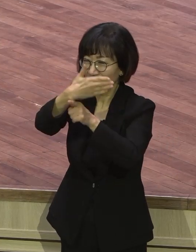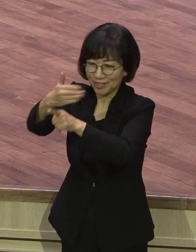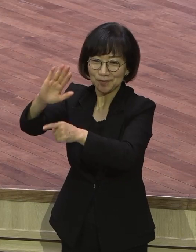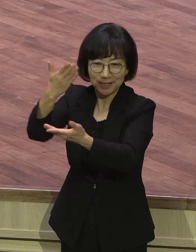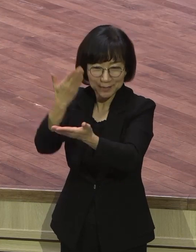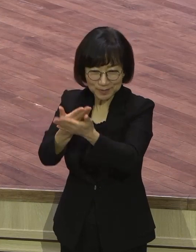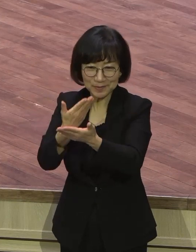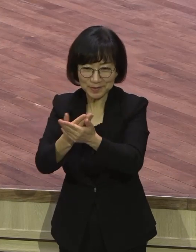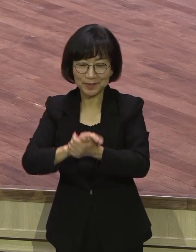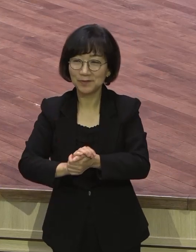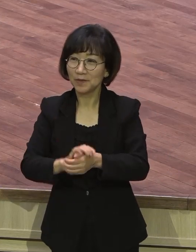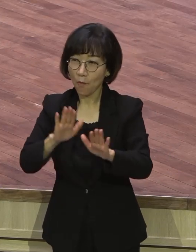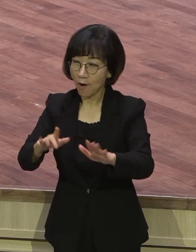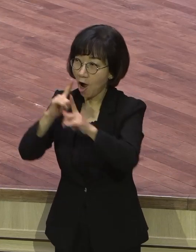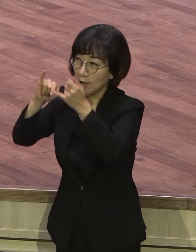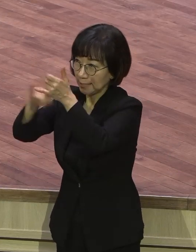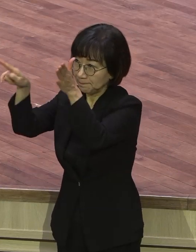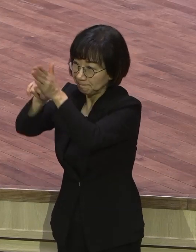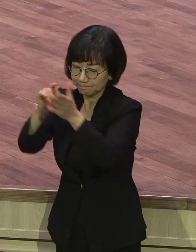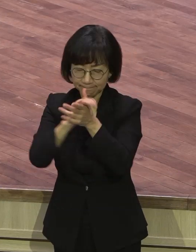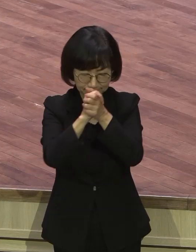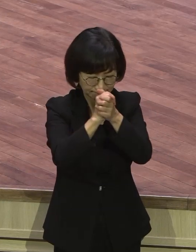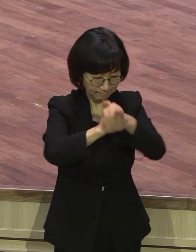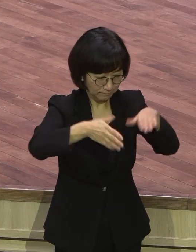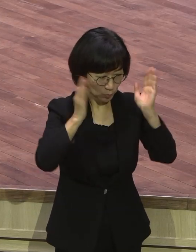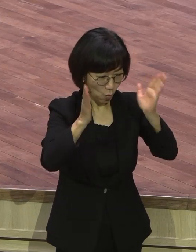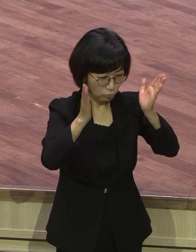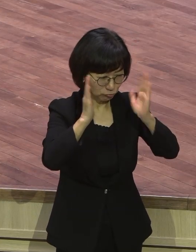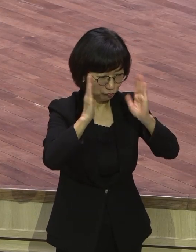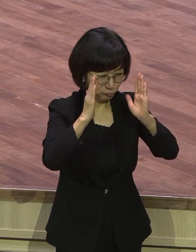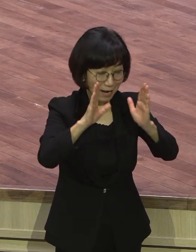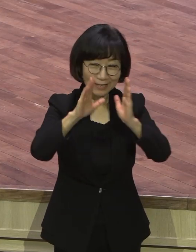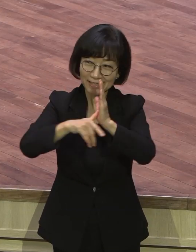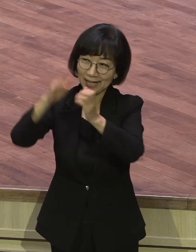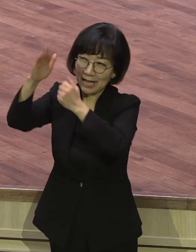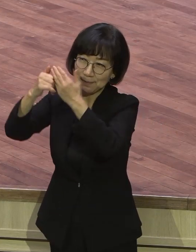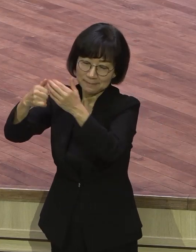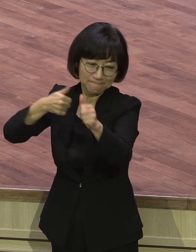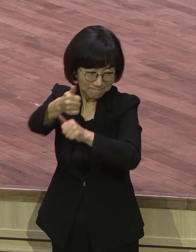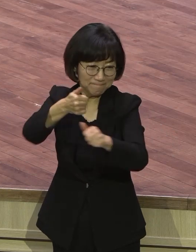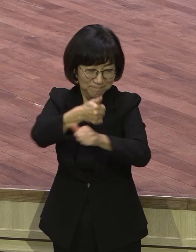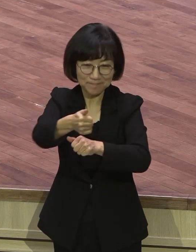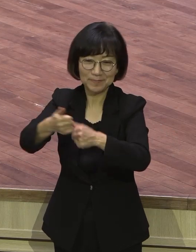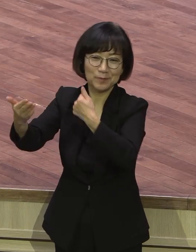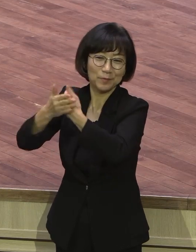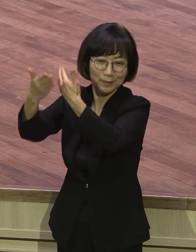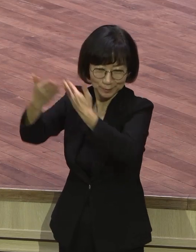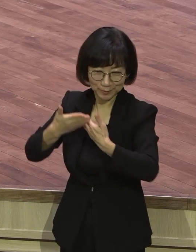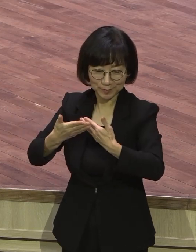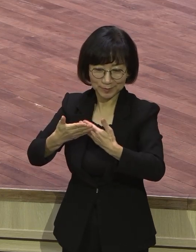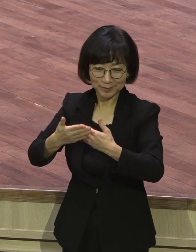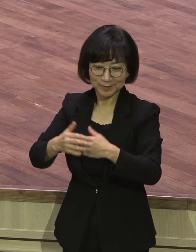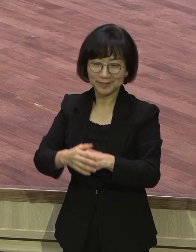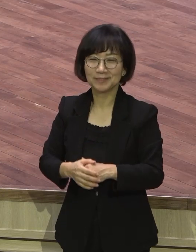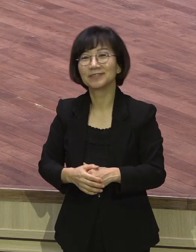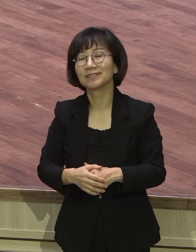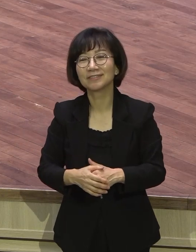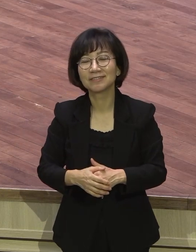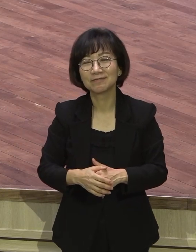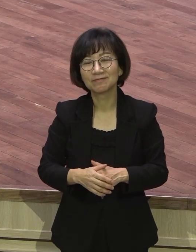하나님이 얼마나 그 기도 잘 들어주겠어요. 은약 잡은 여러분 랩루터 여러분밖에 세계 살릴 인물이 없어요. 지금